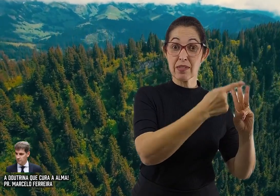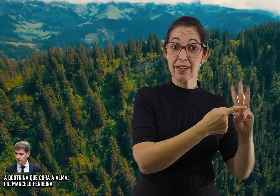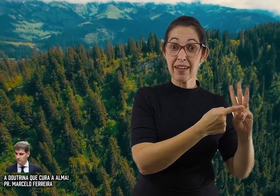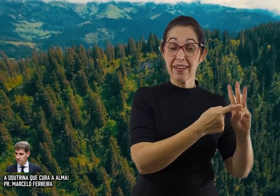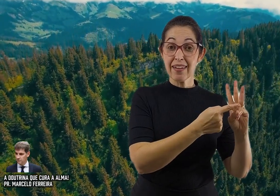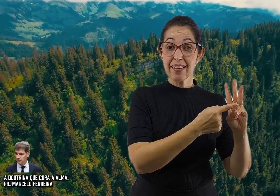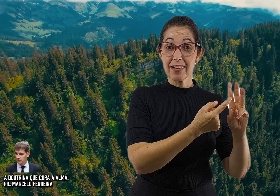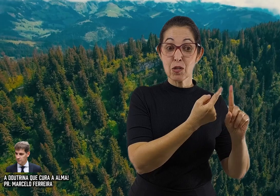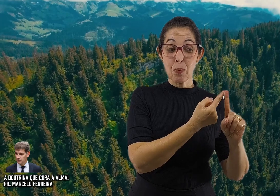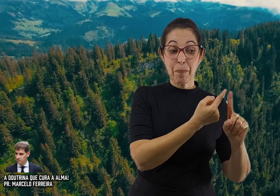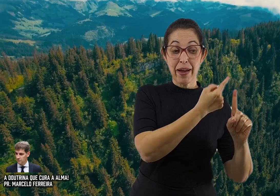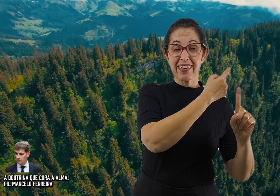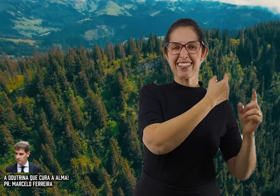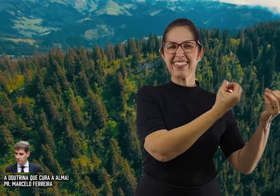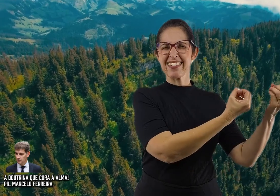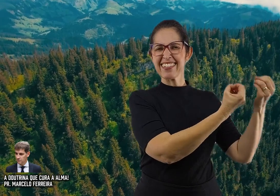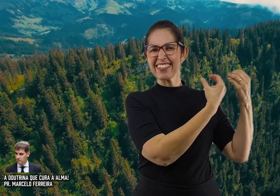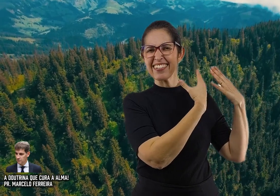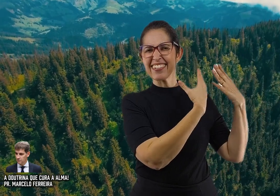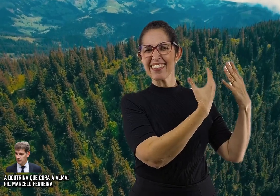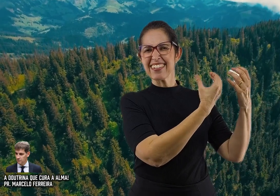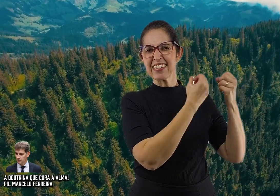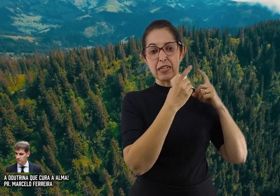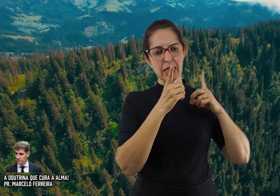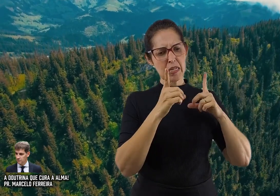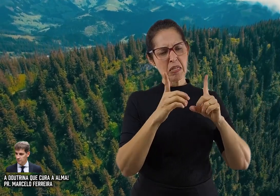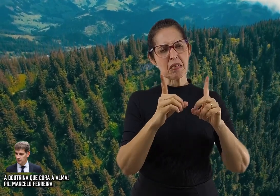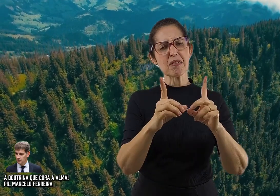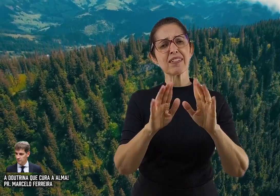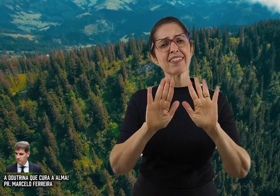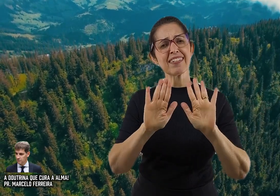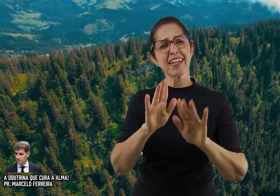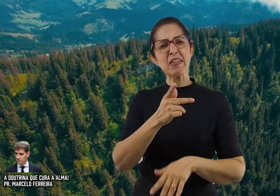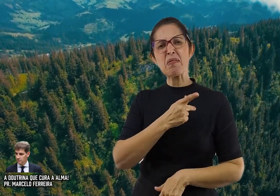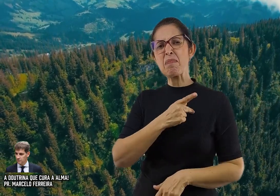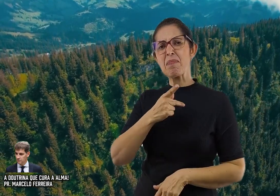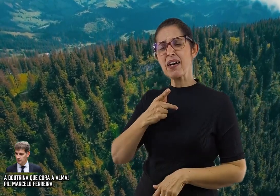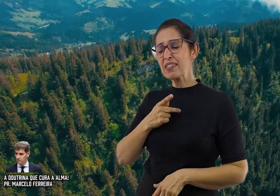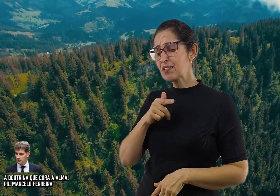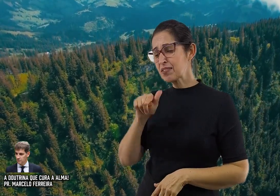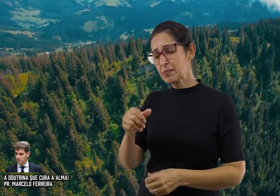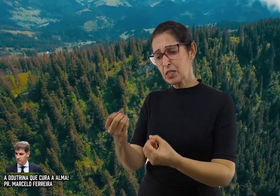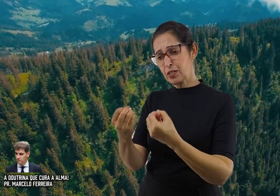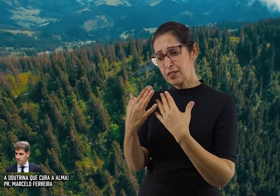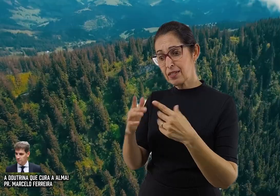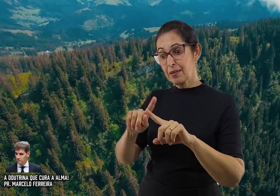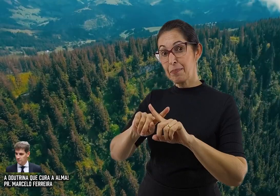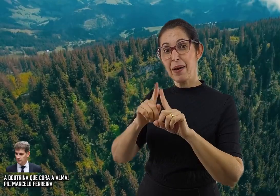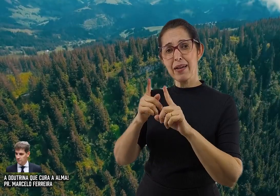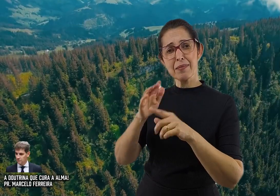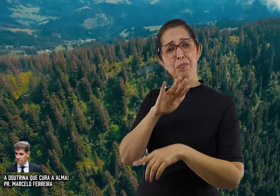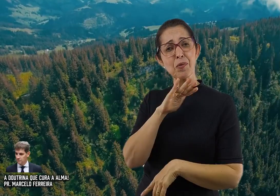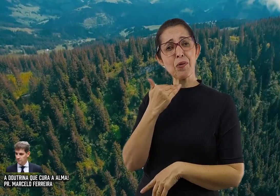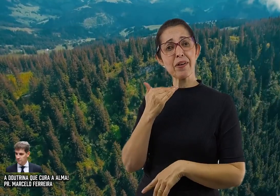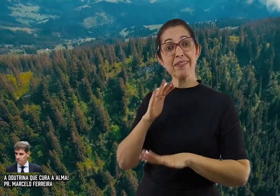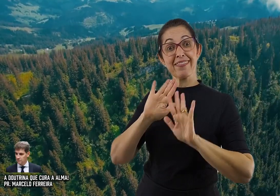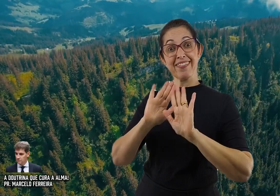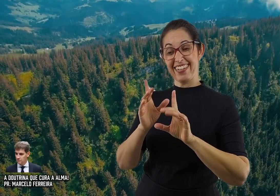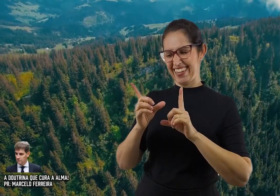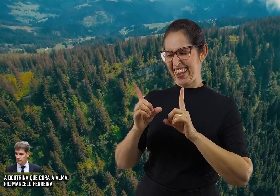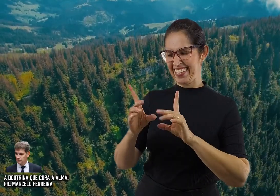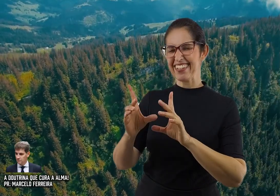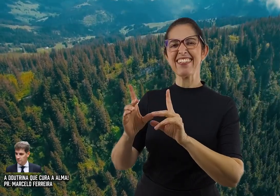ensinaram a doutrina. Todos nós vamos passar, mas a doutrina vai ficar e ela vai sustentar a